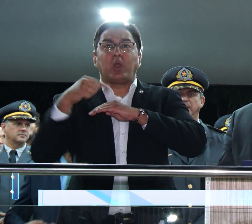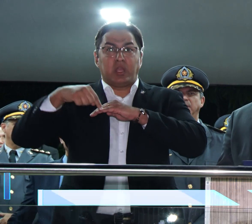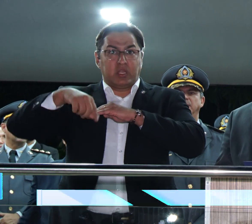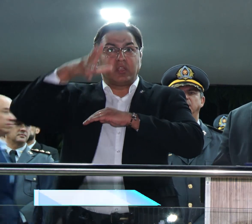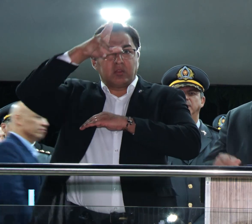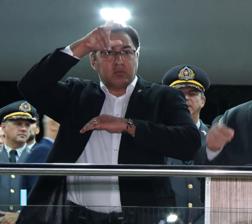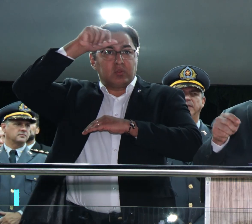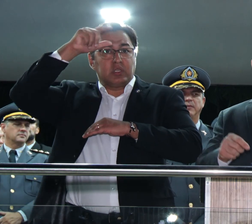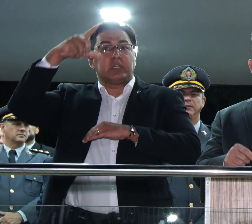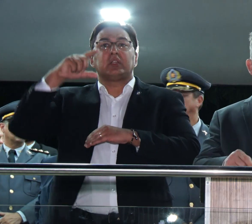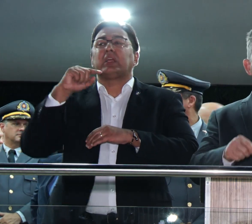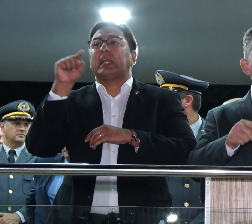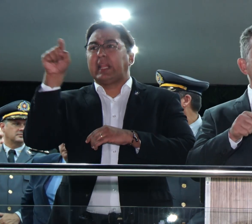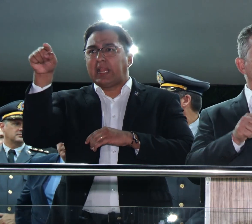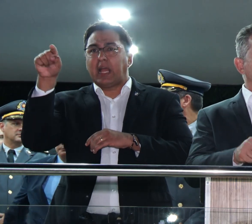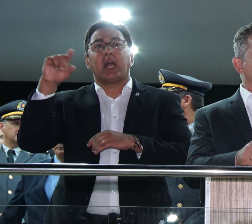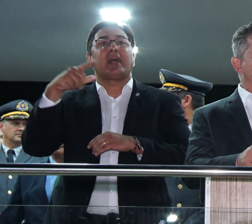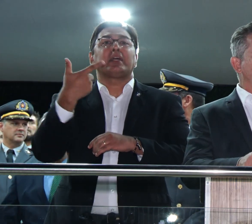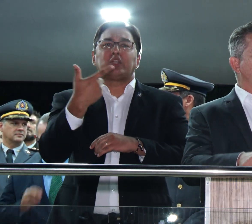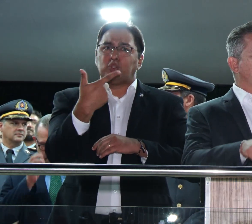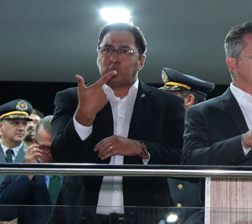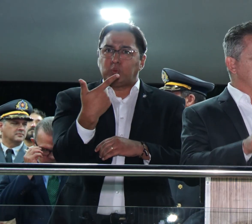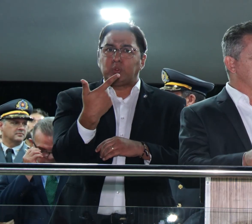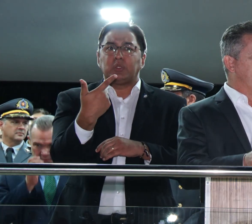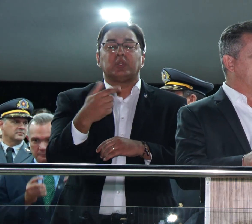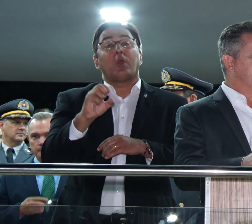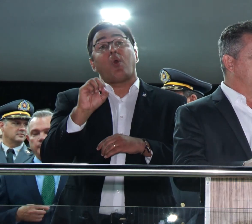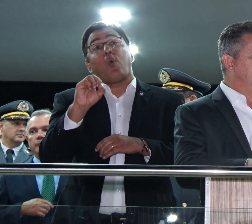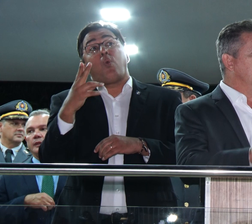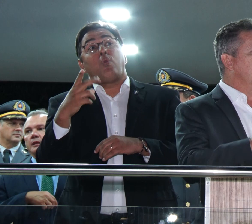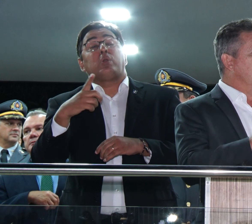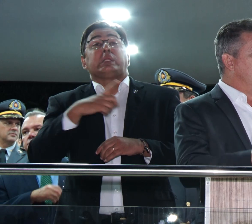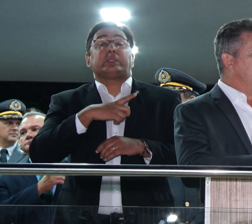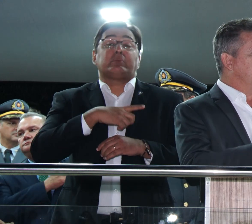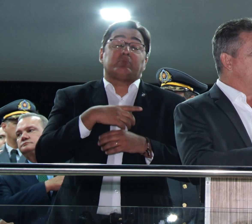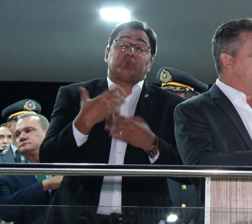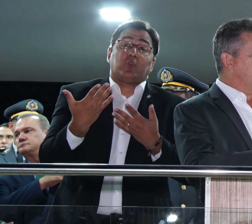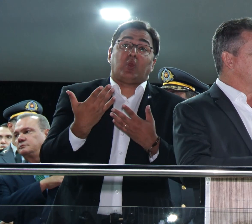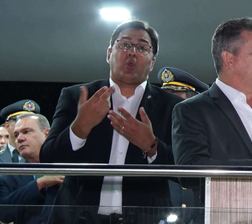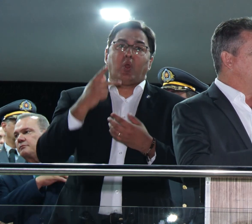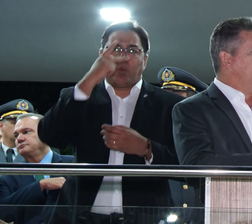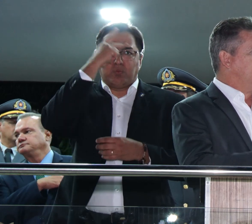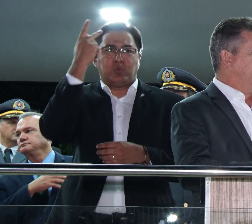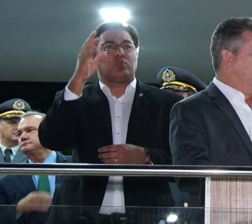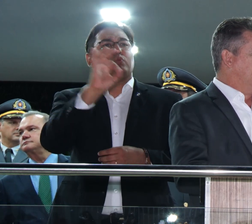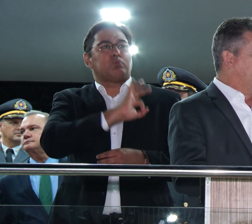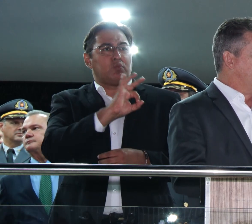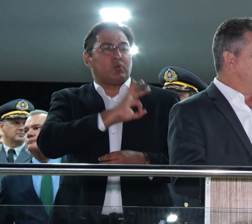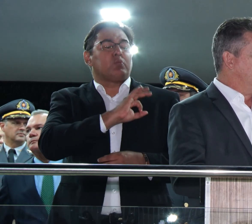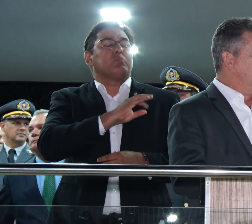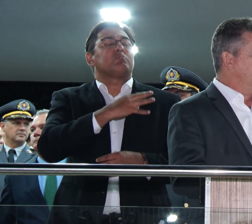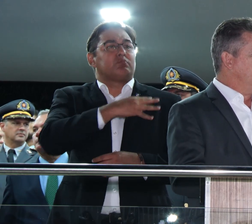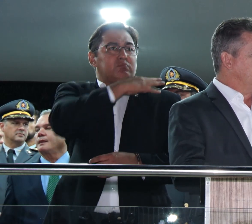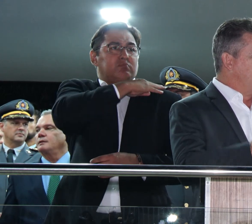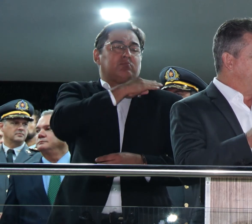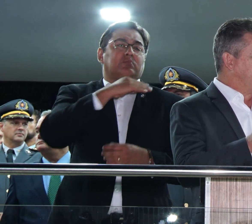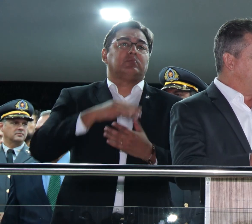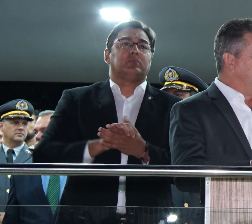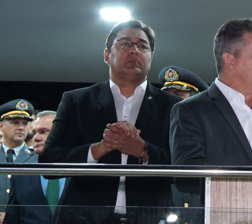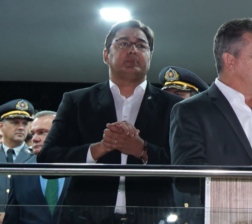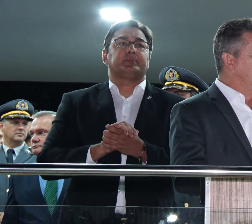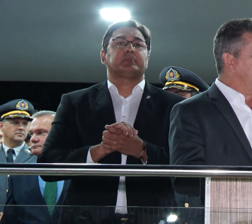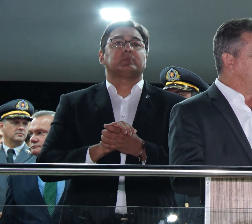Mato Grosso que por lá não esteja ou esteja passando um membro da nossa Polícia Militar.